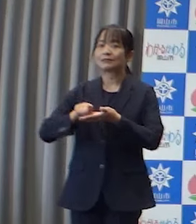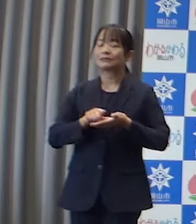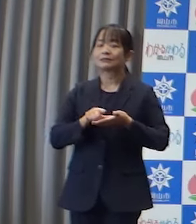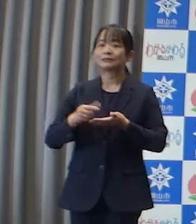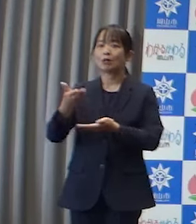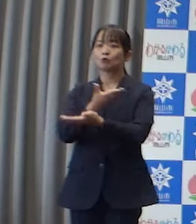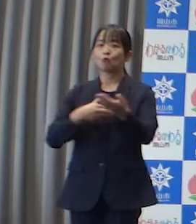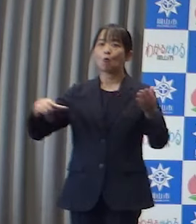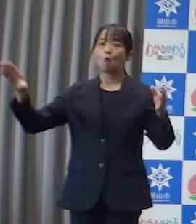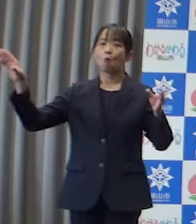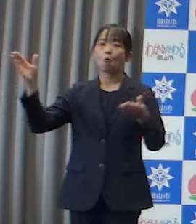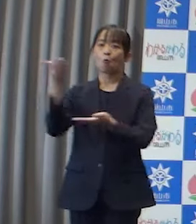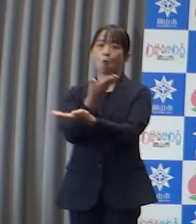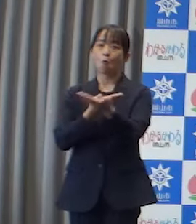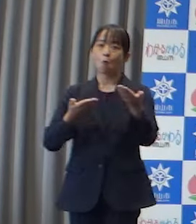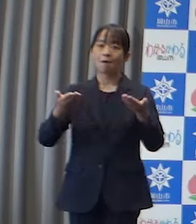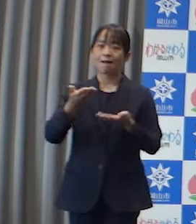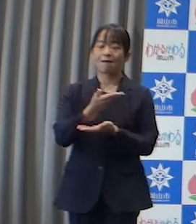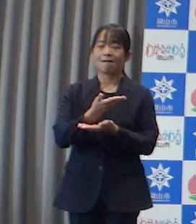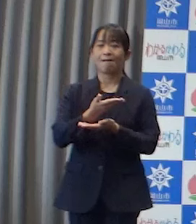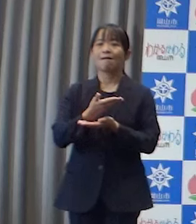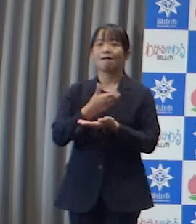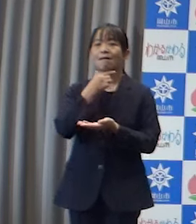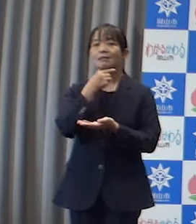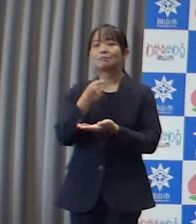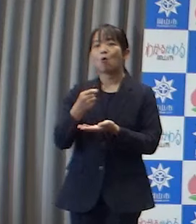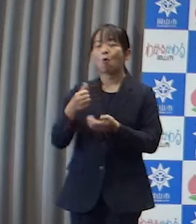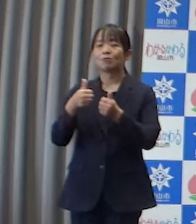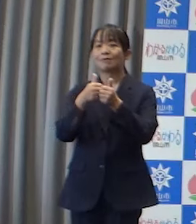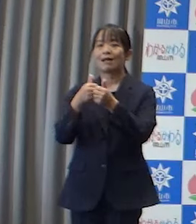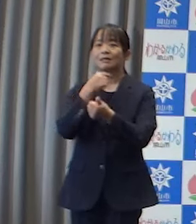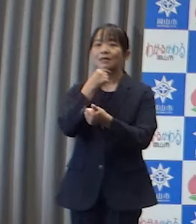協議していきたいという話があったところであります。